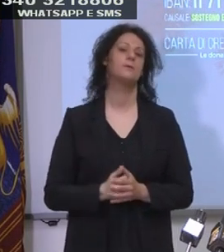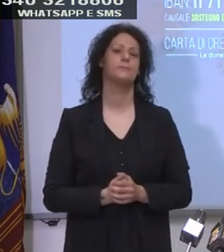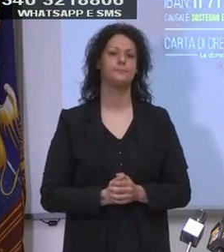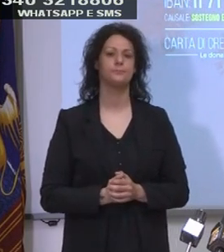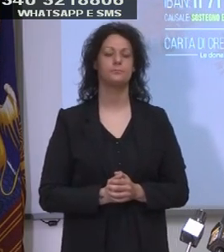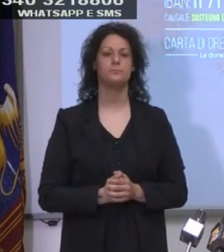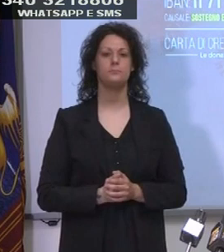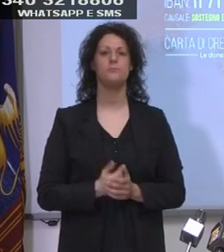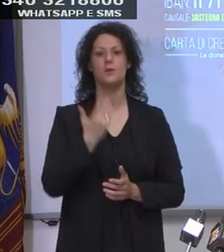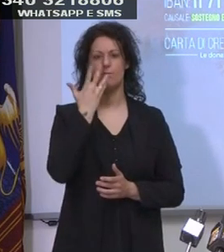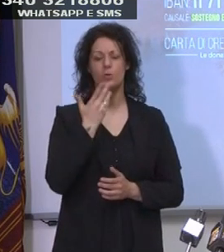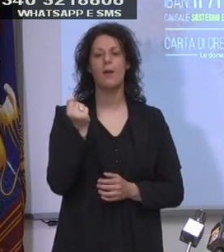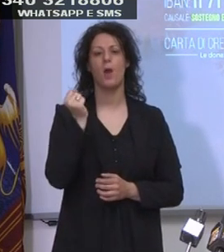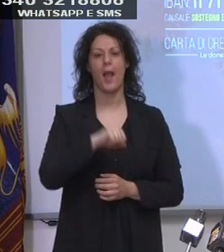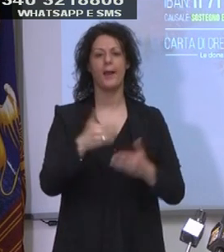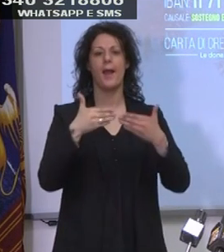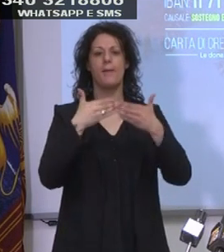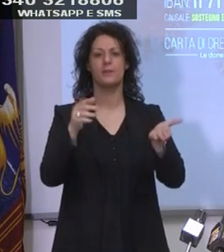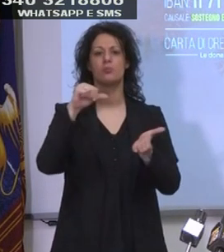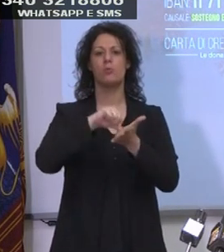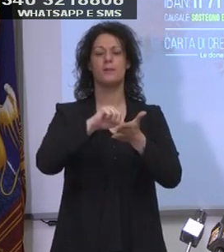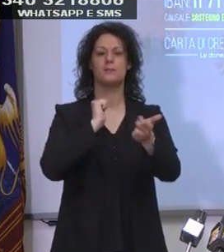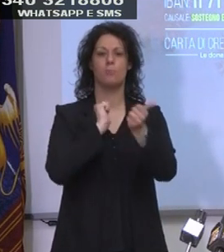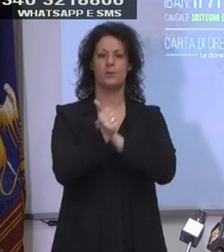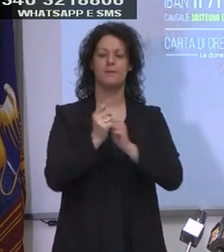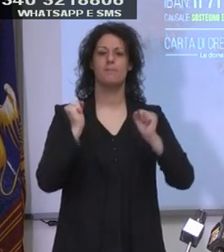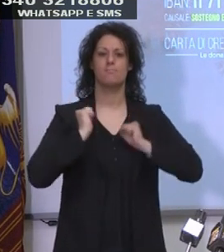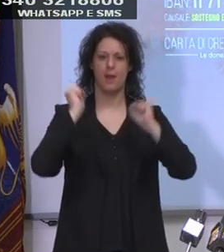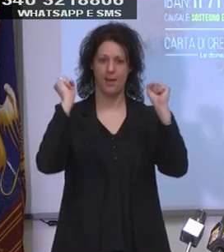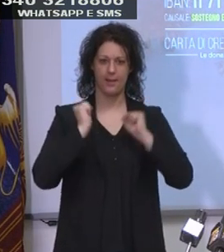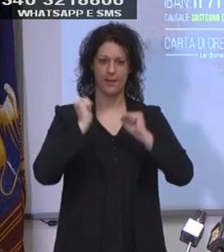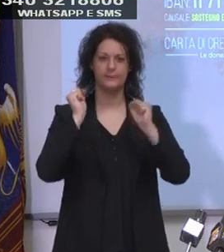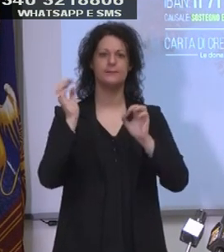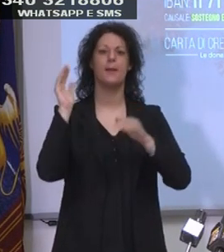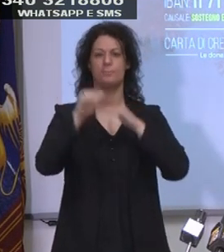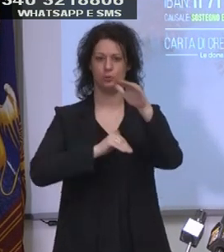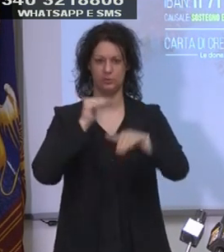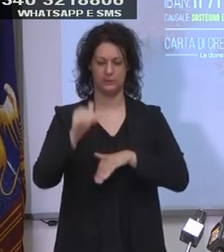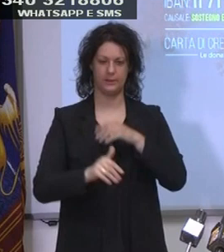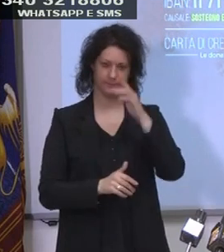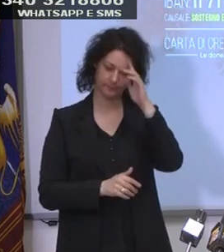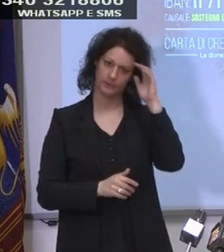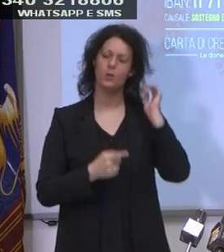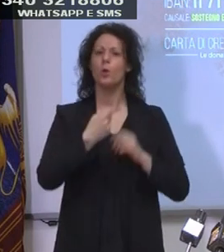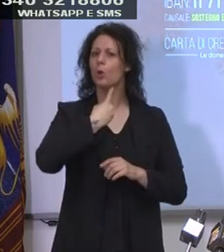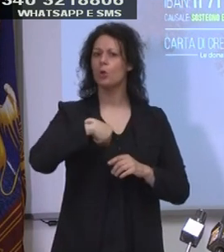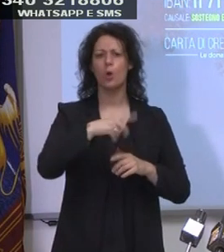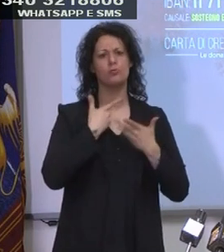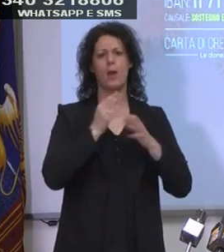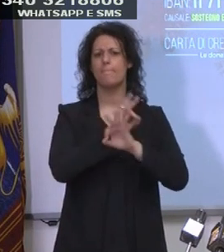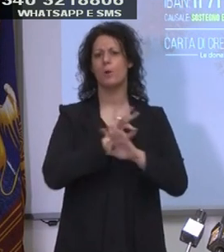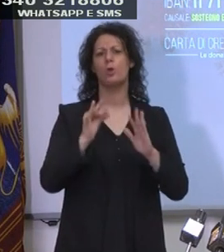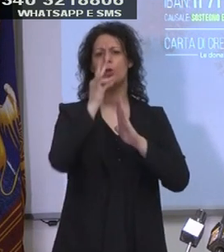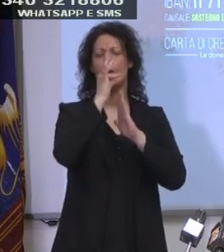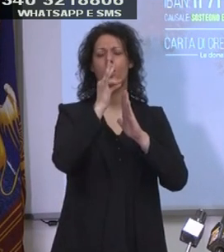chiederemo l'apertura dei centri sportivi, delle palestre e delle piscine. Abbiamo già le linee guida a